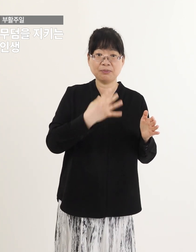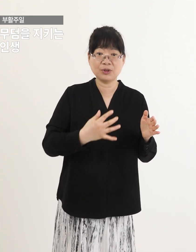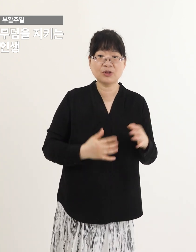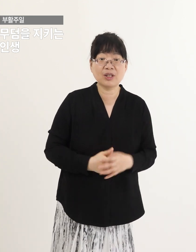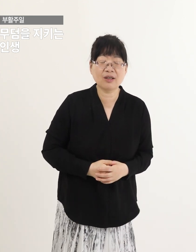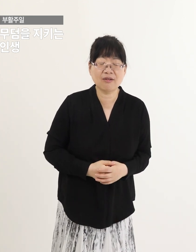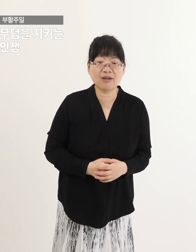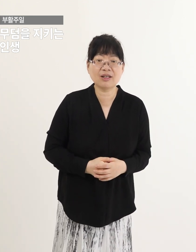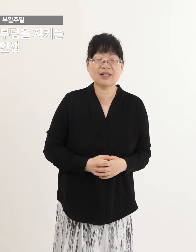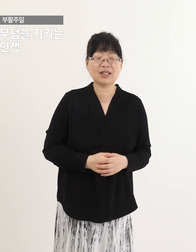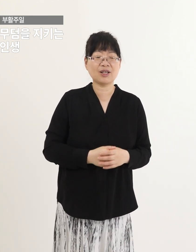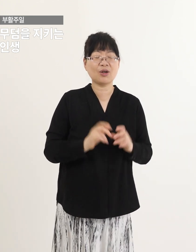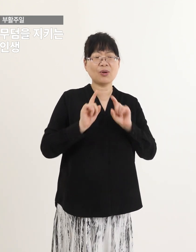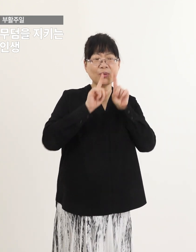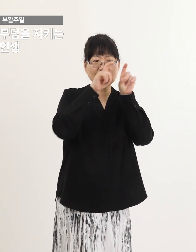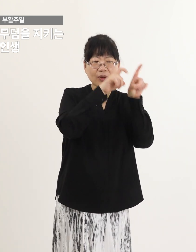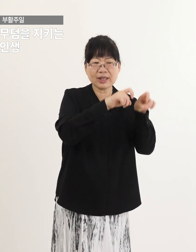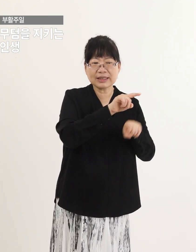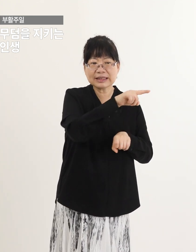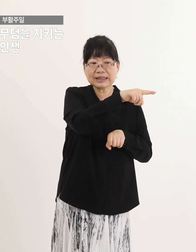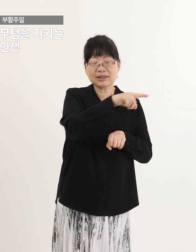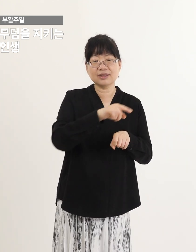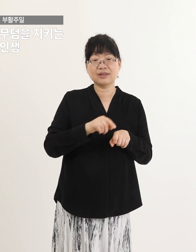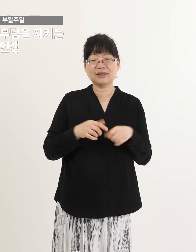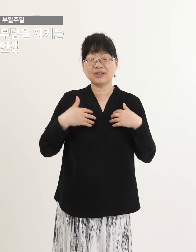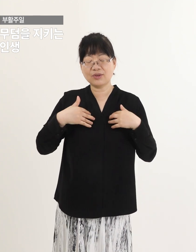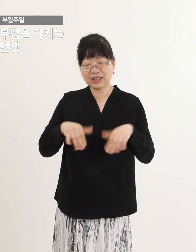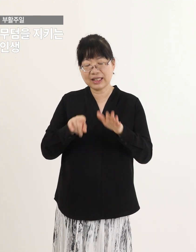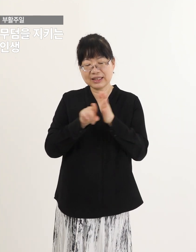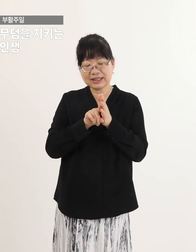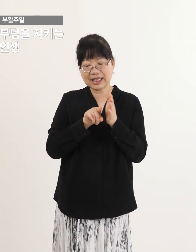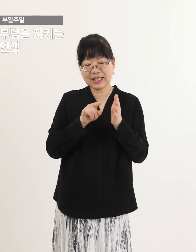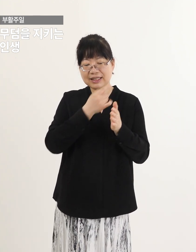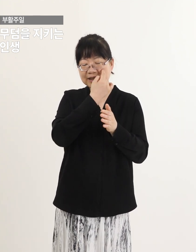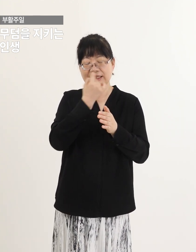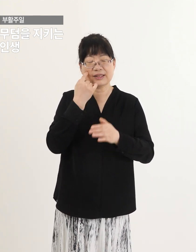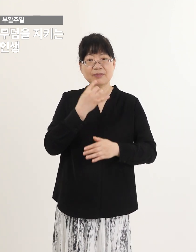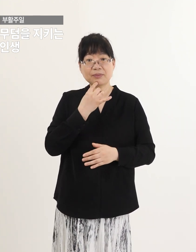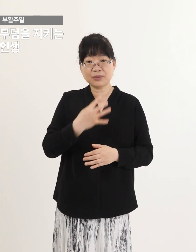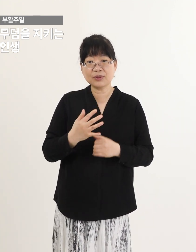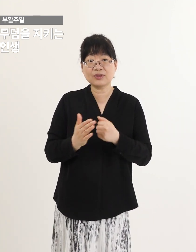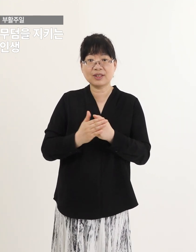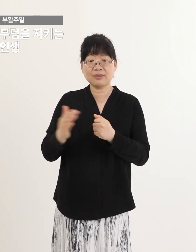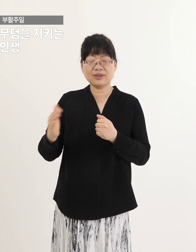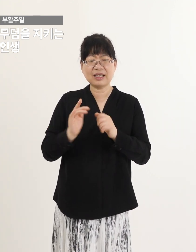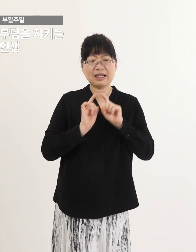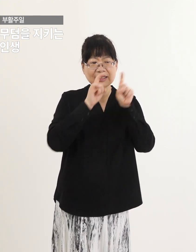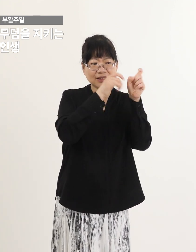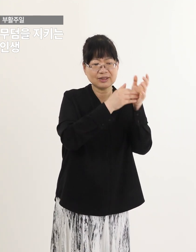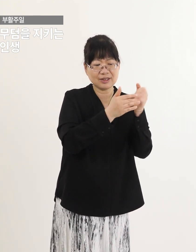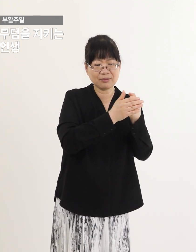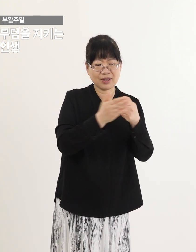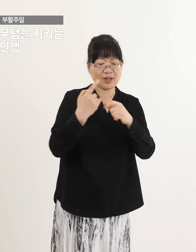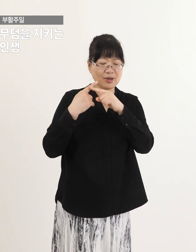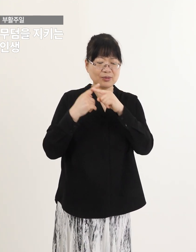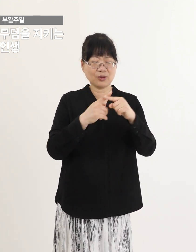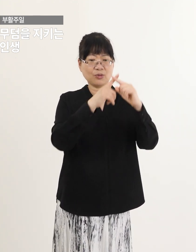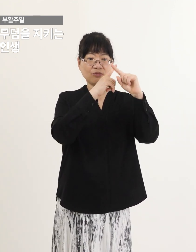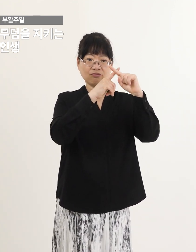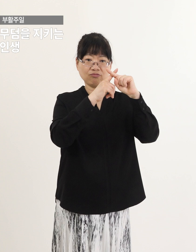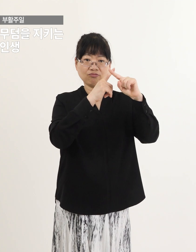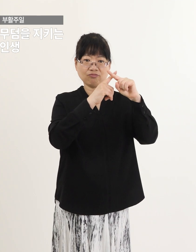근거한 신앙이지 불신앙은 아니에요. 그러니까 의심했다고 무조건 틀렸다 X자를